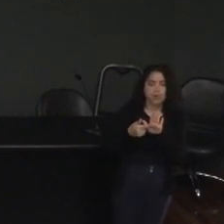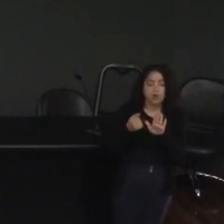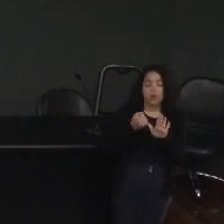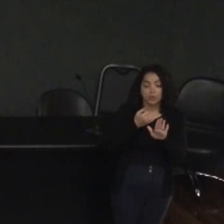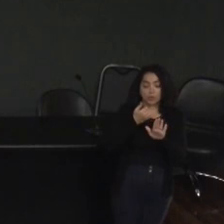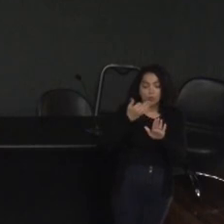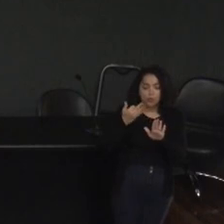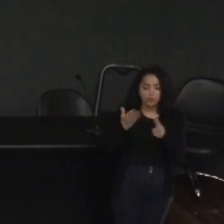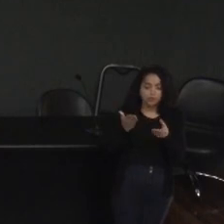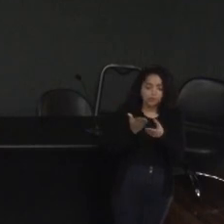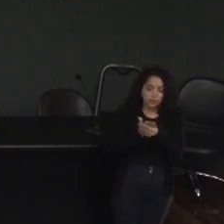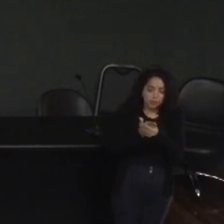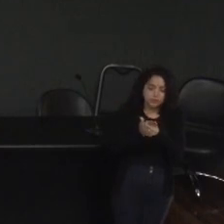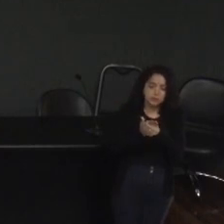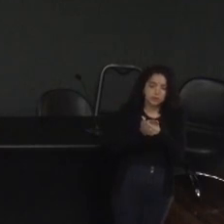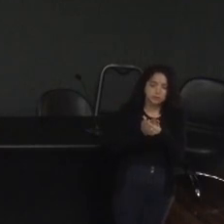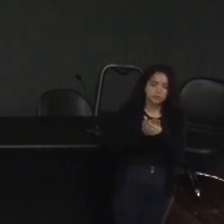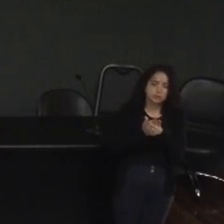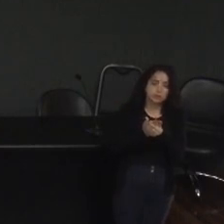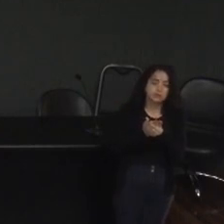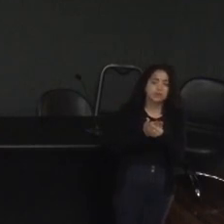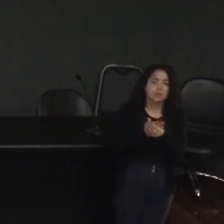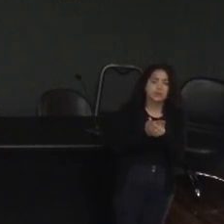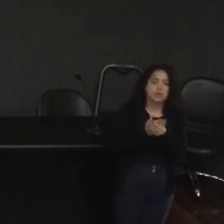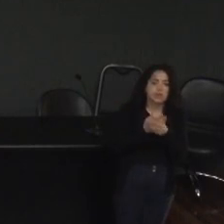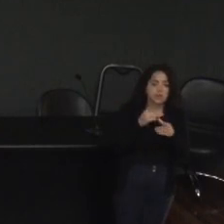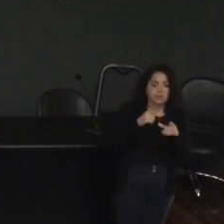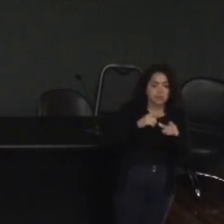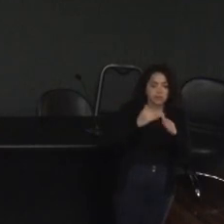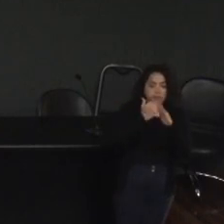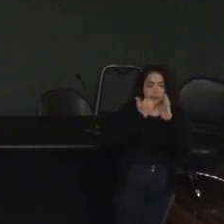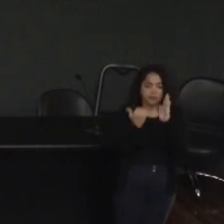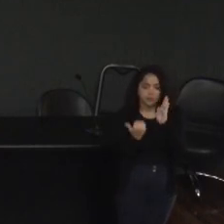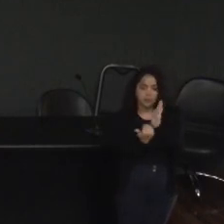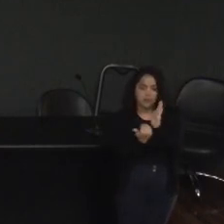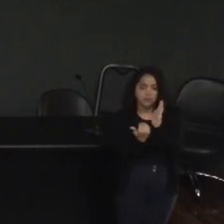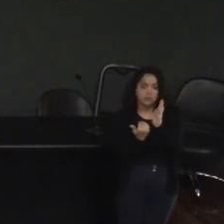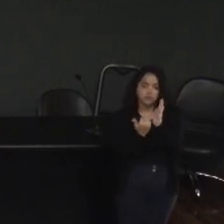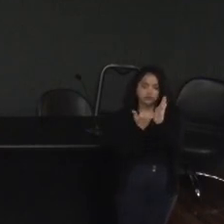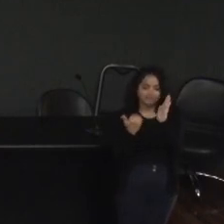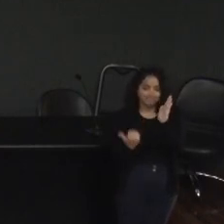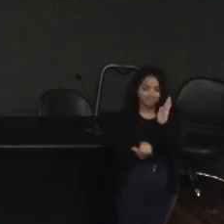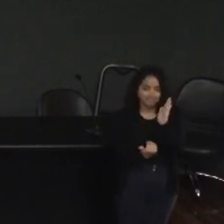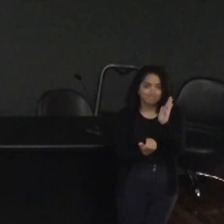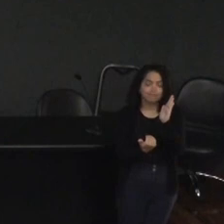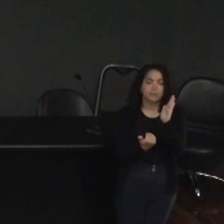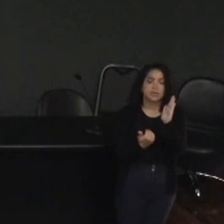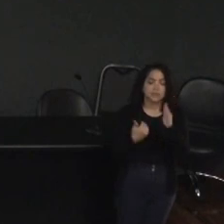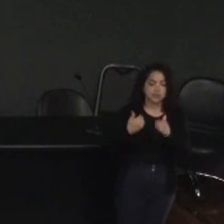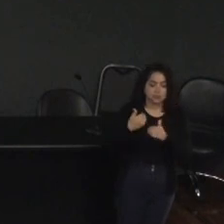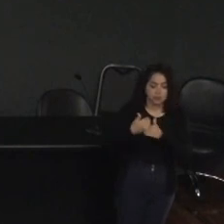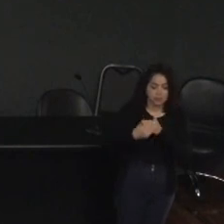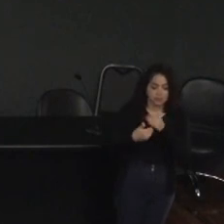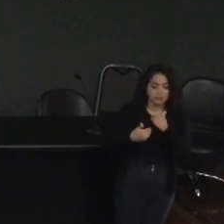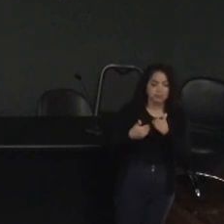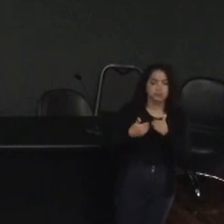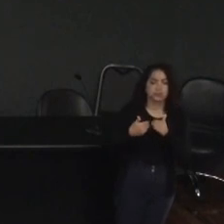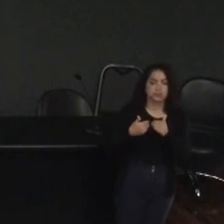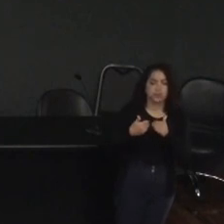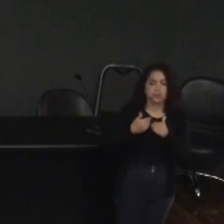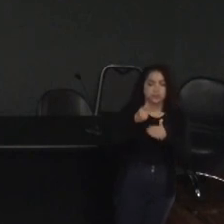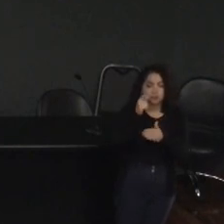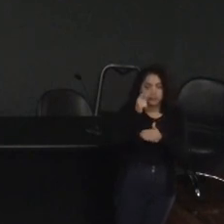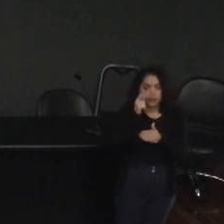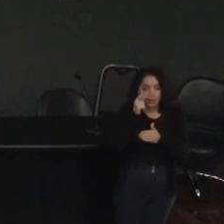Quantos processos estão em nível muito baixo ou baixo esses processos aqui você só vai